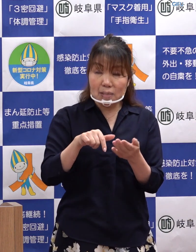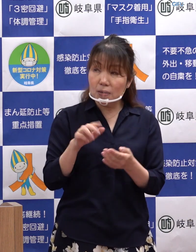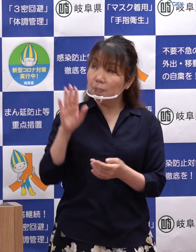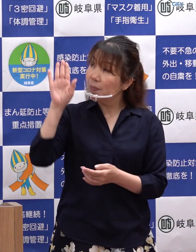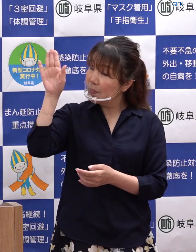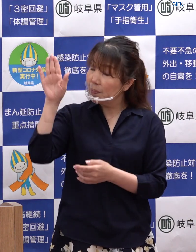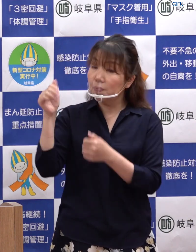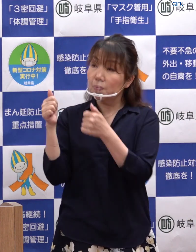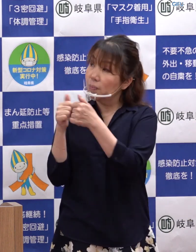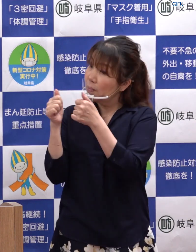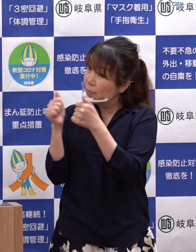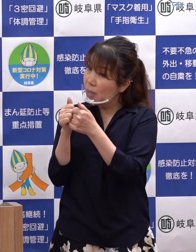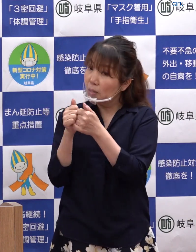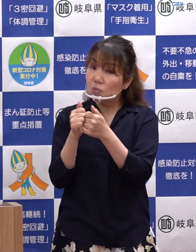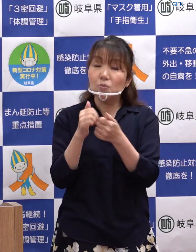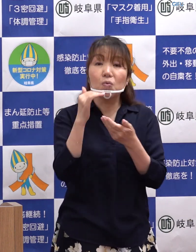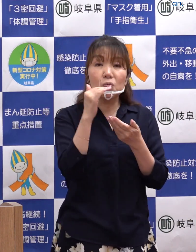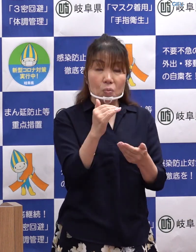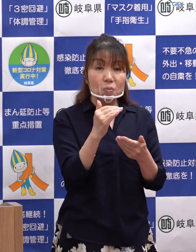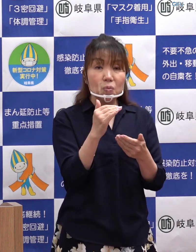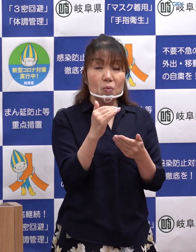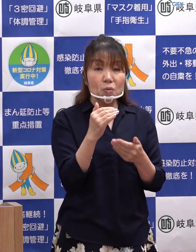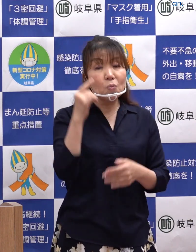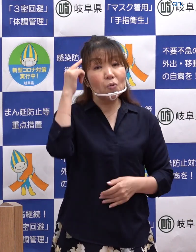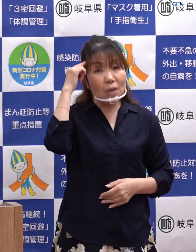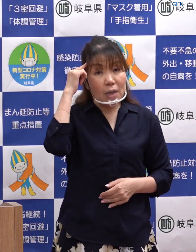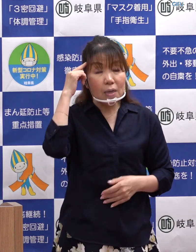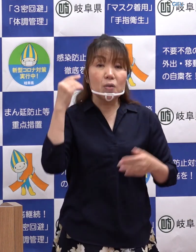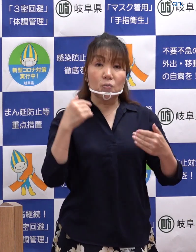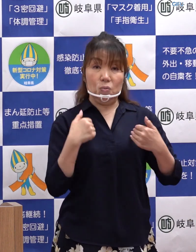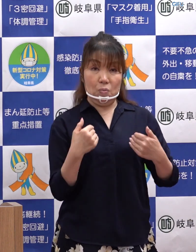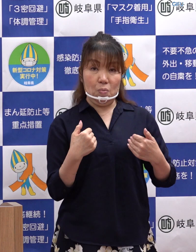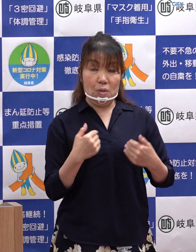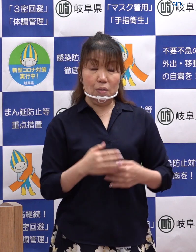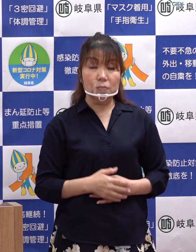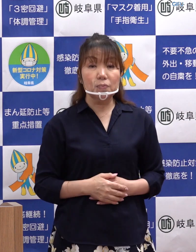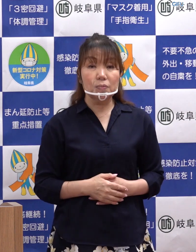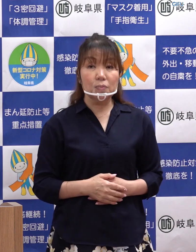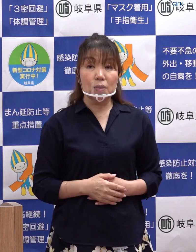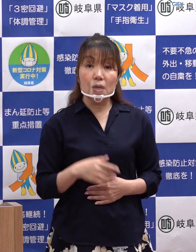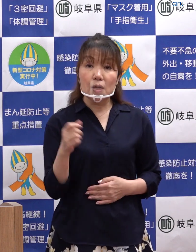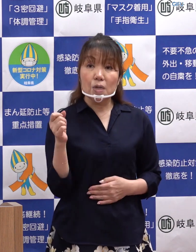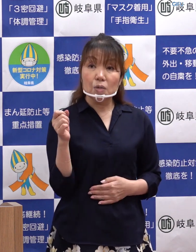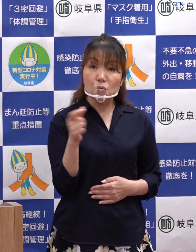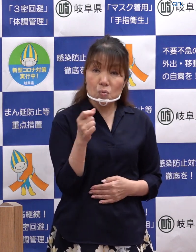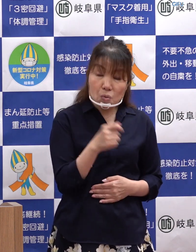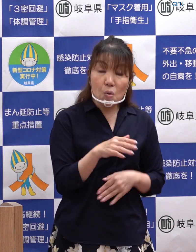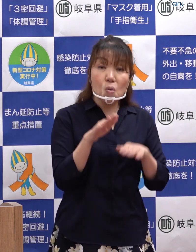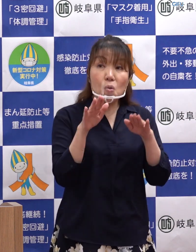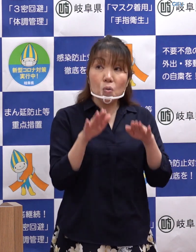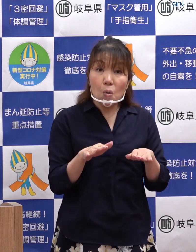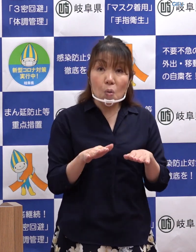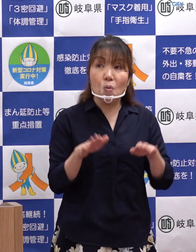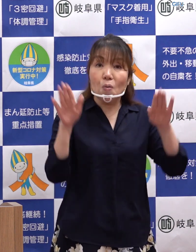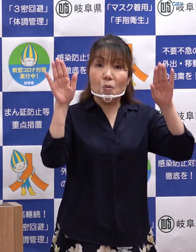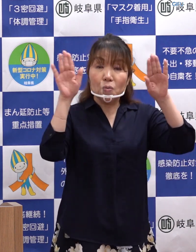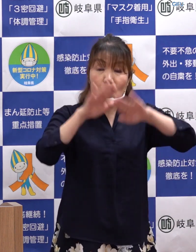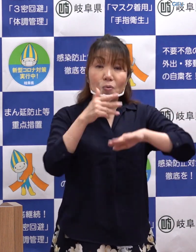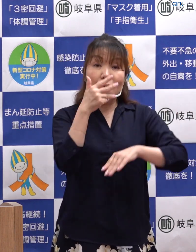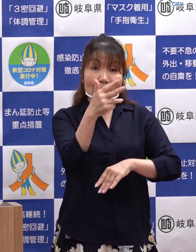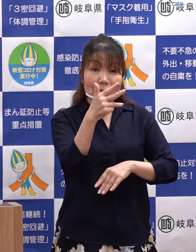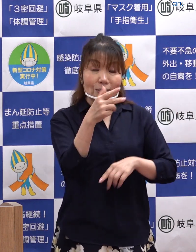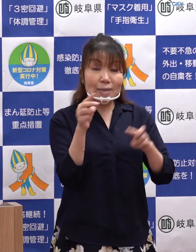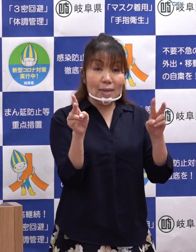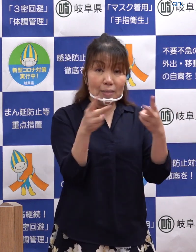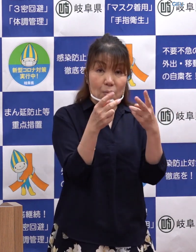も視野に入れておく必要があるんではないかということで、急遽今晩8時からですが、専門家会